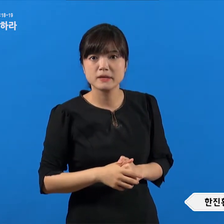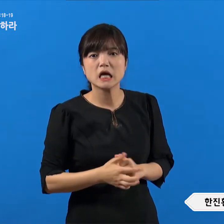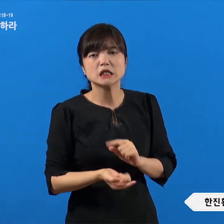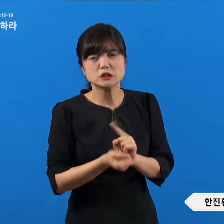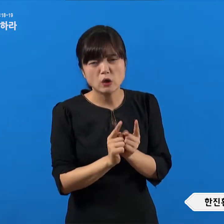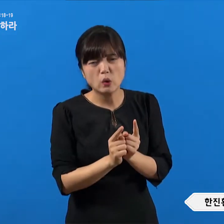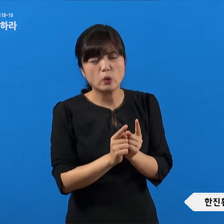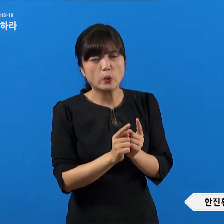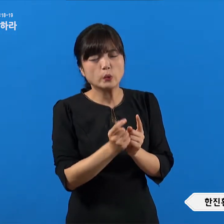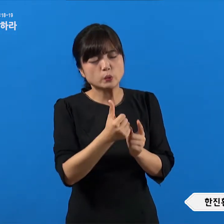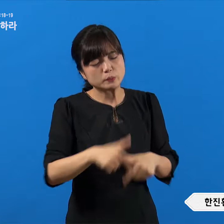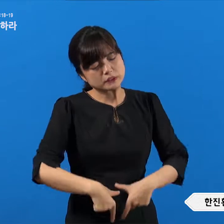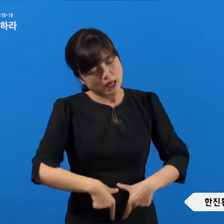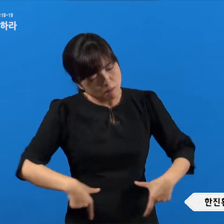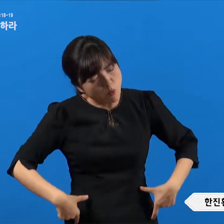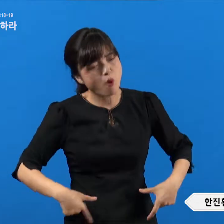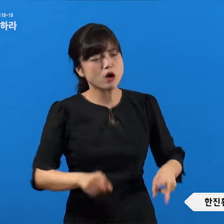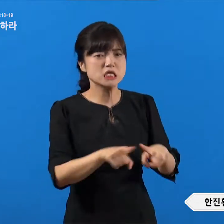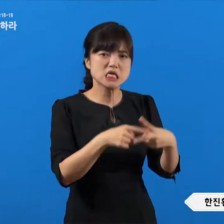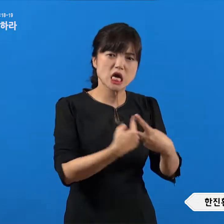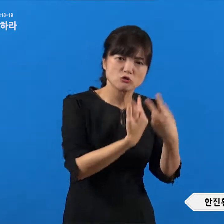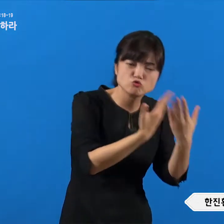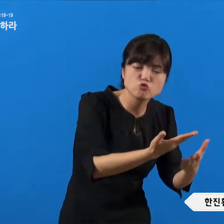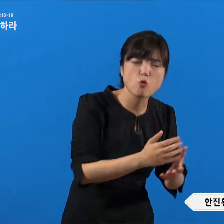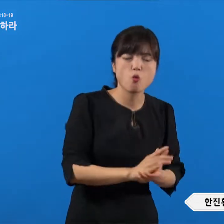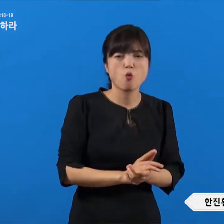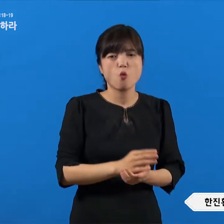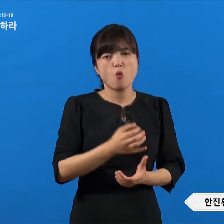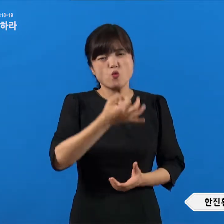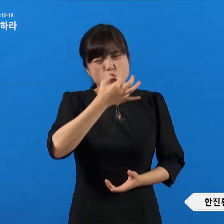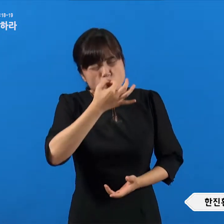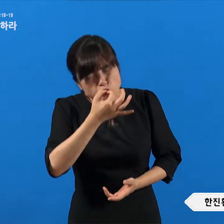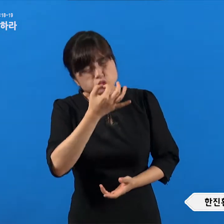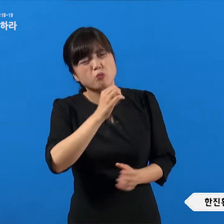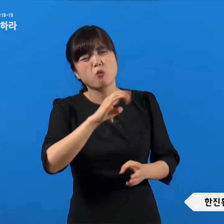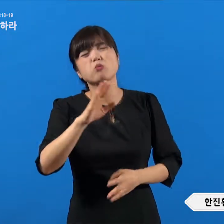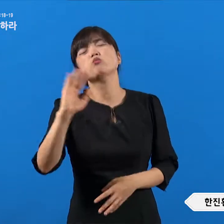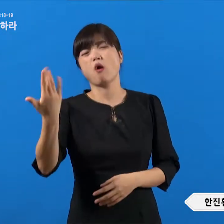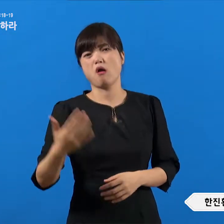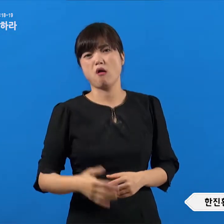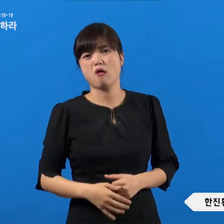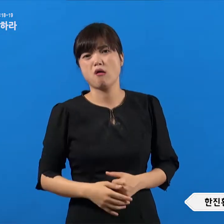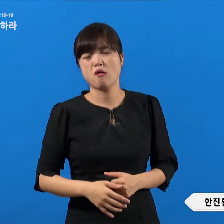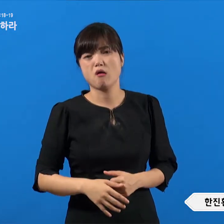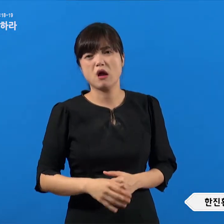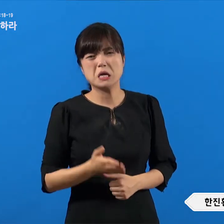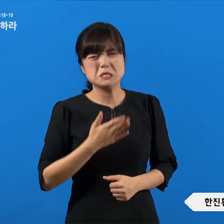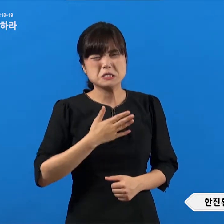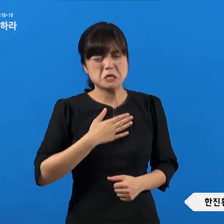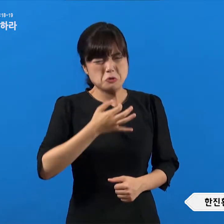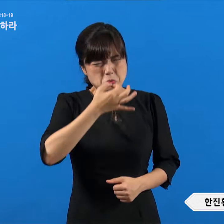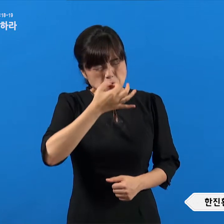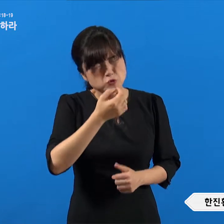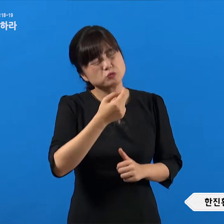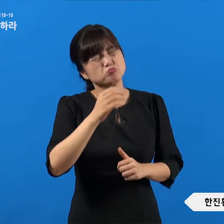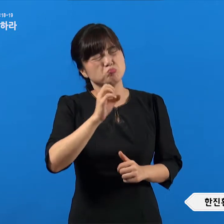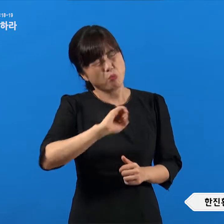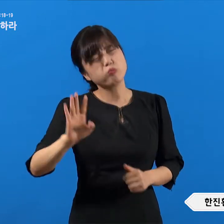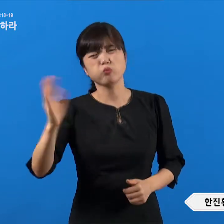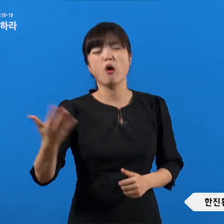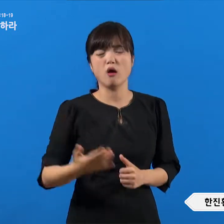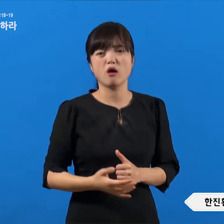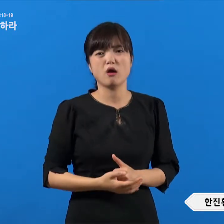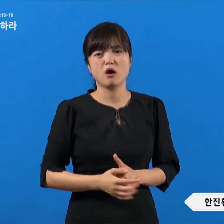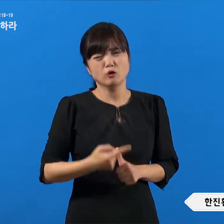서로 조금만 양보하고 조금만 자기를 내려놓을 수 있으면 됩니다. 자기를 조금만 죽일 수 있으면